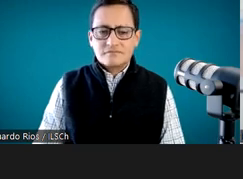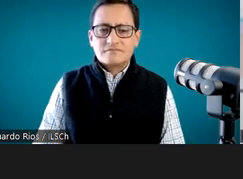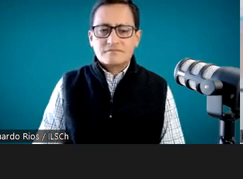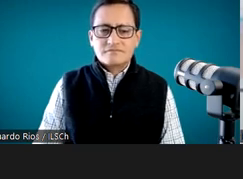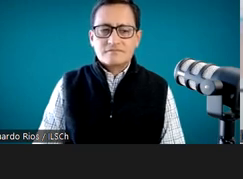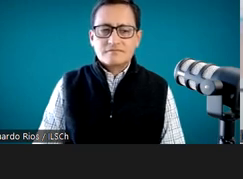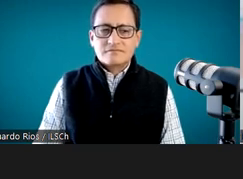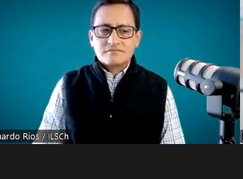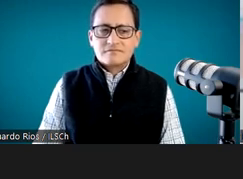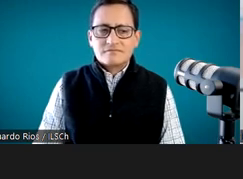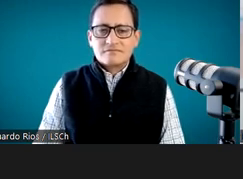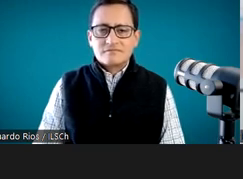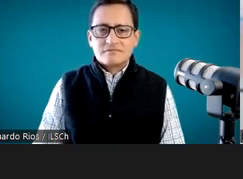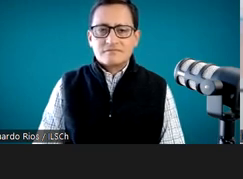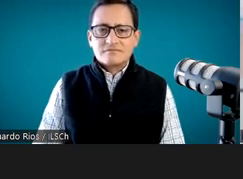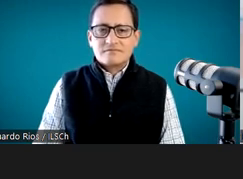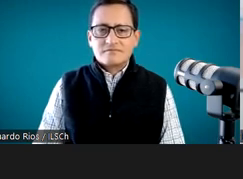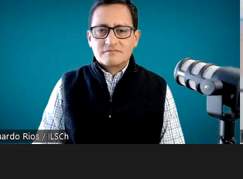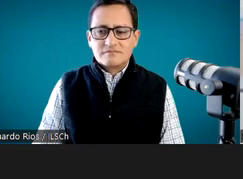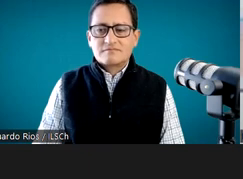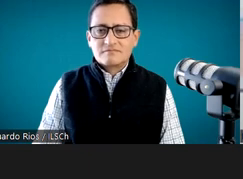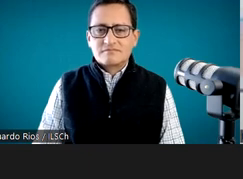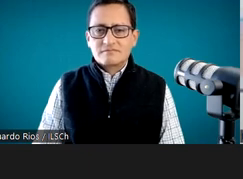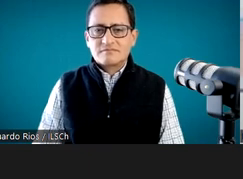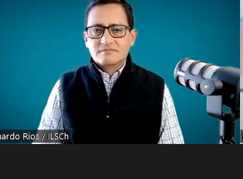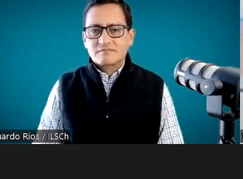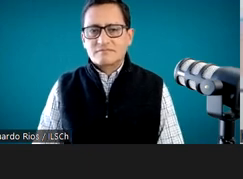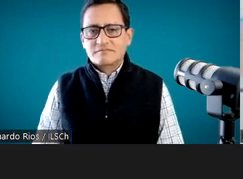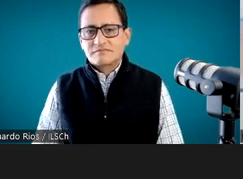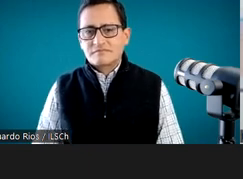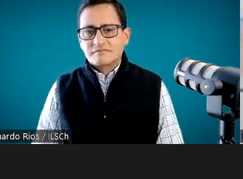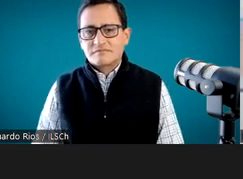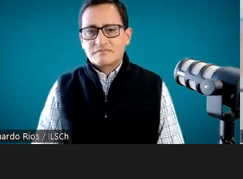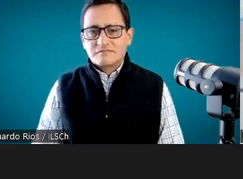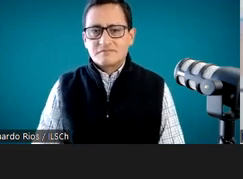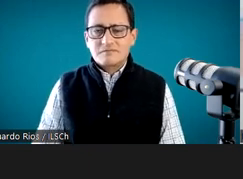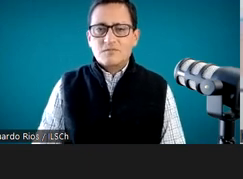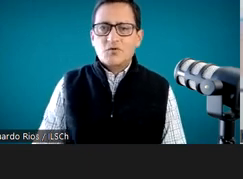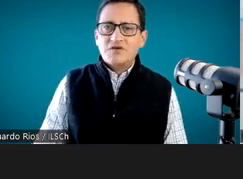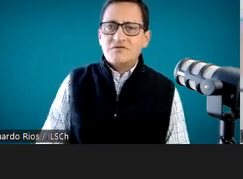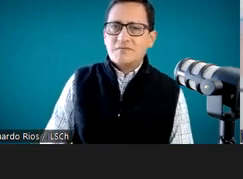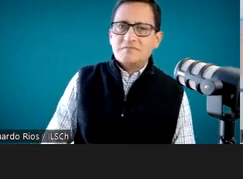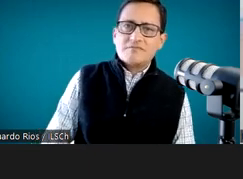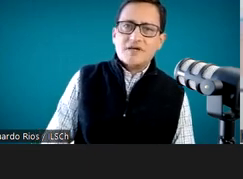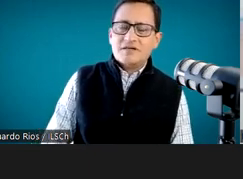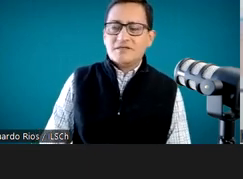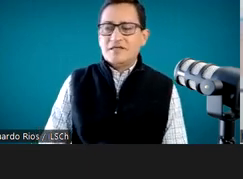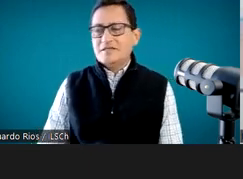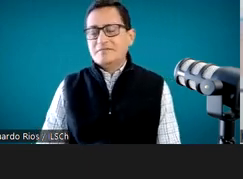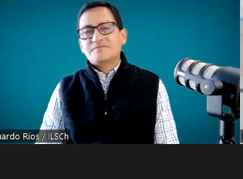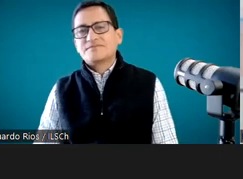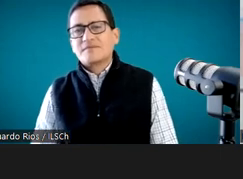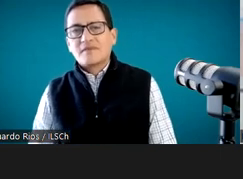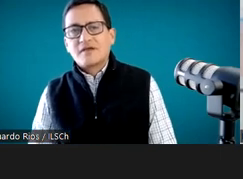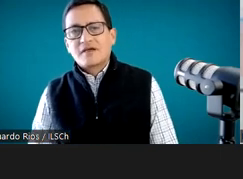si en algún momento llega al establecimiento, poder ayudarlo y poder comunicarme con el menor. Muy bien. Ah,